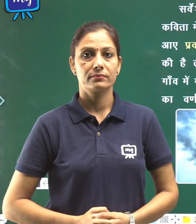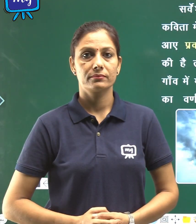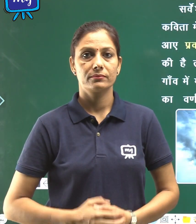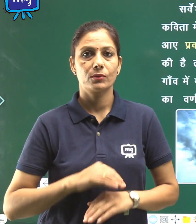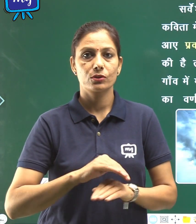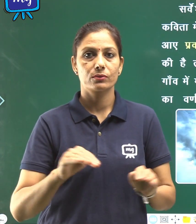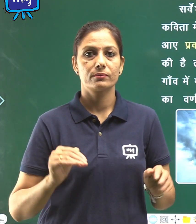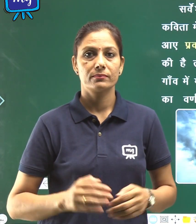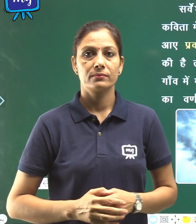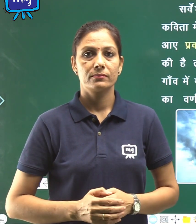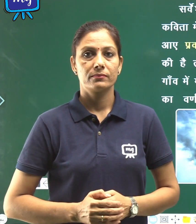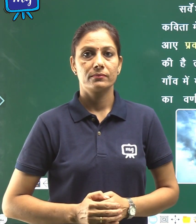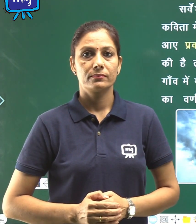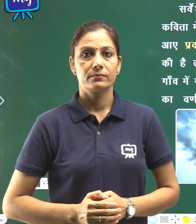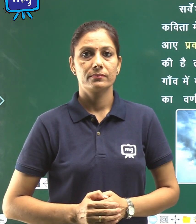बच्चों,